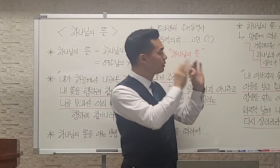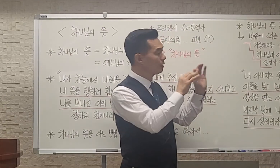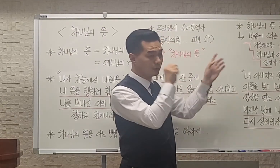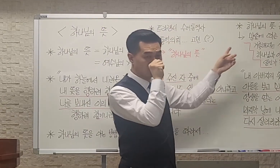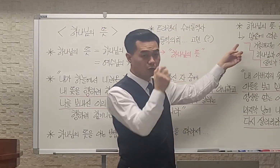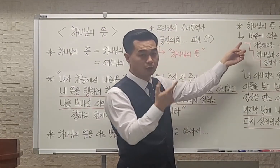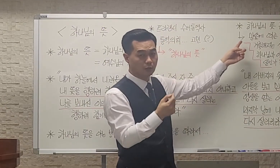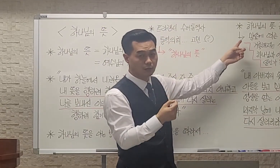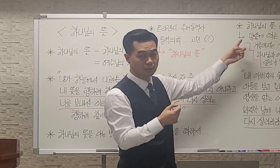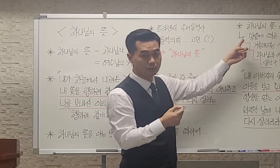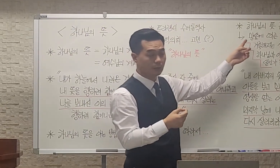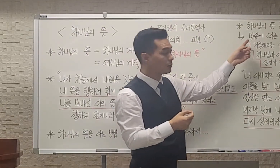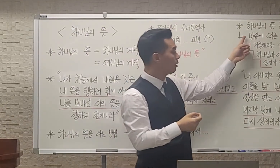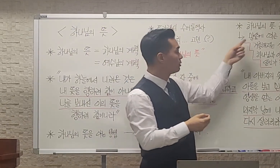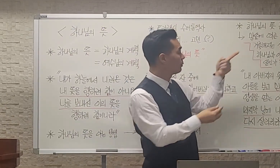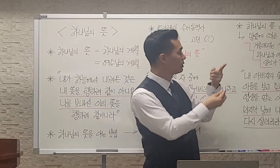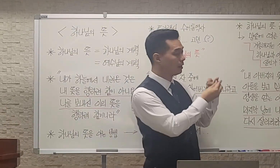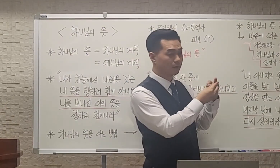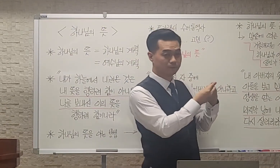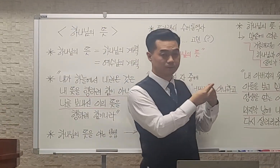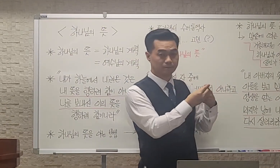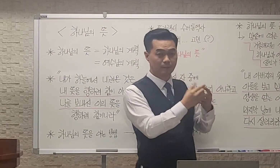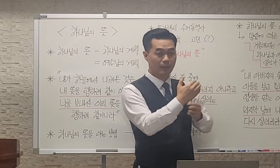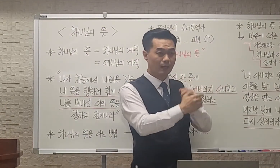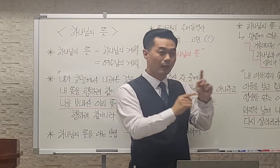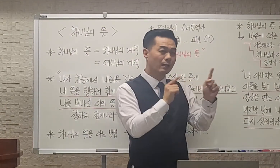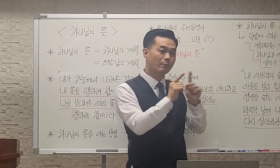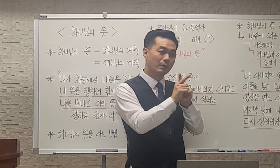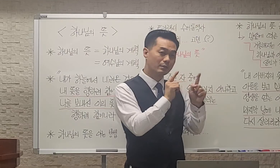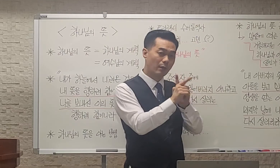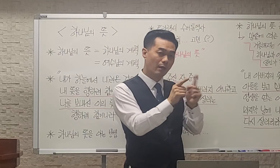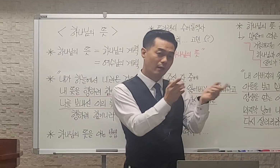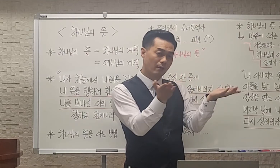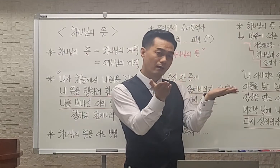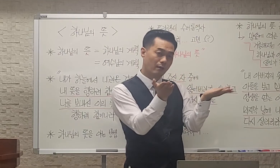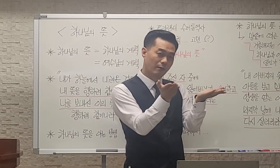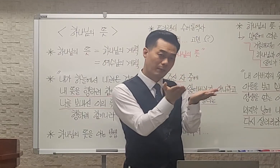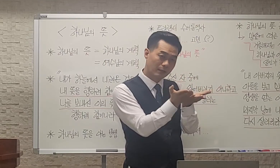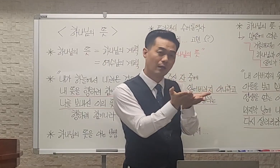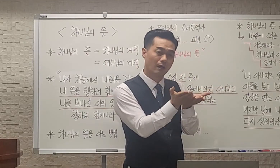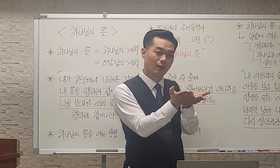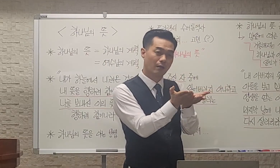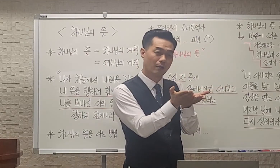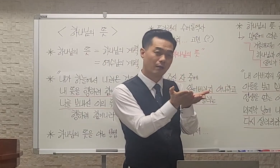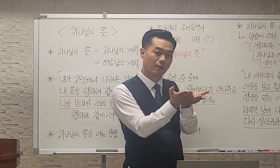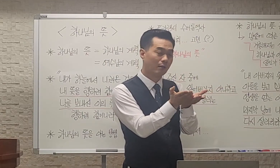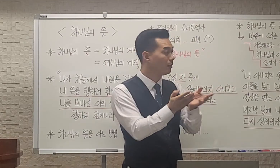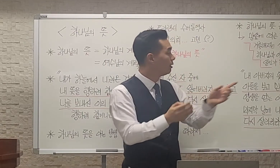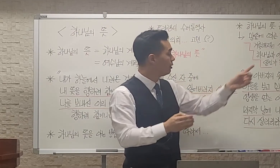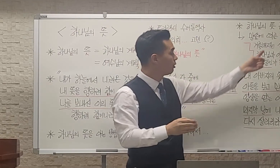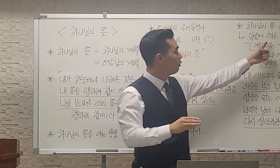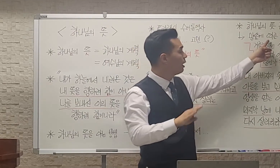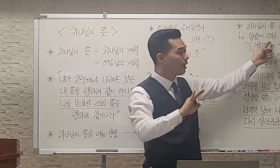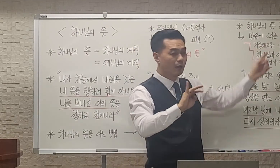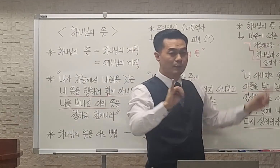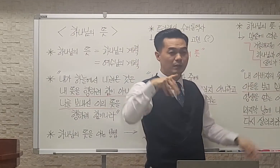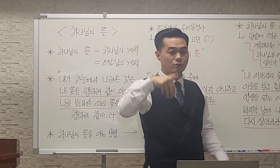생각해보면 좋을 것 같아요. 해보세요. 첫 번째, 하나님 말씀에 맞는가? 여기 원래